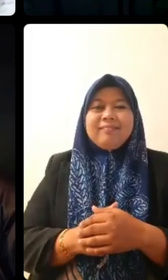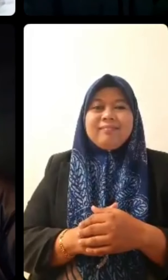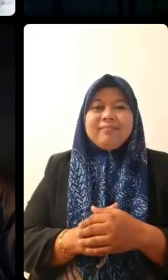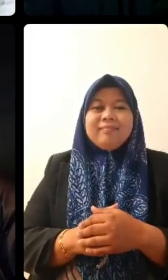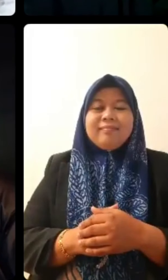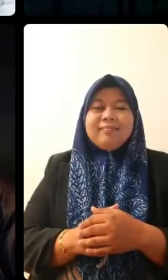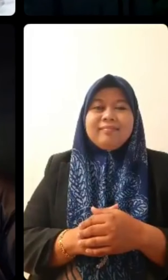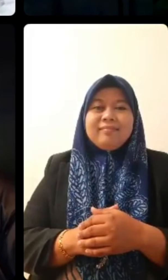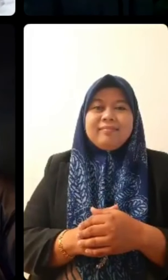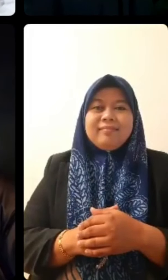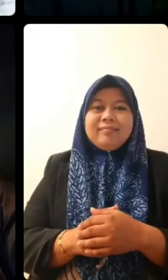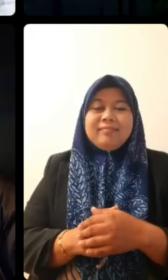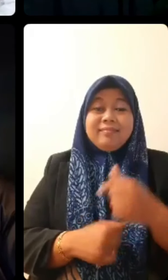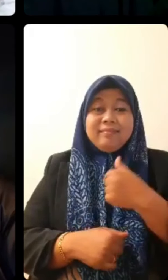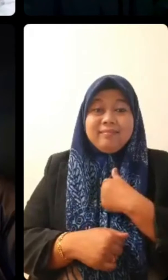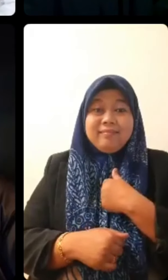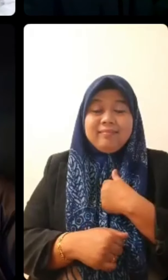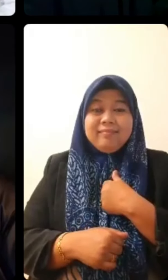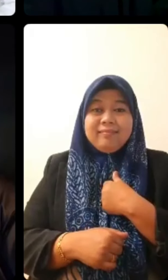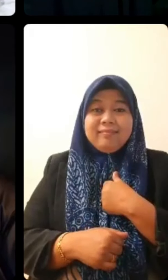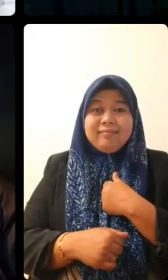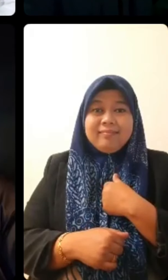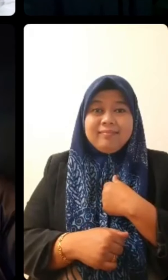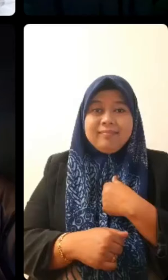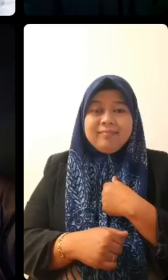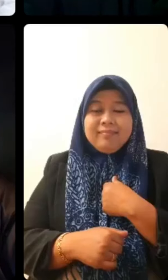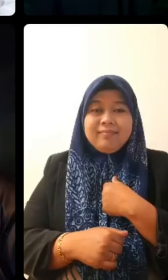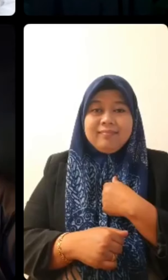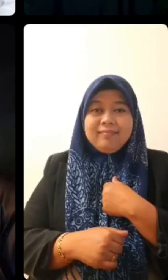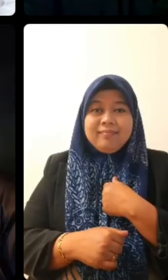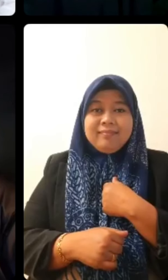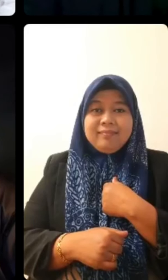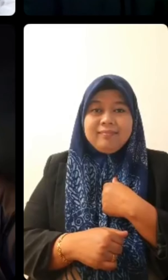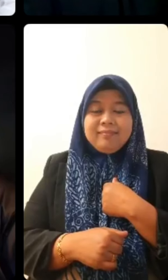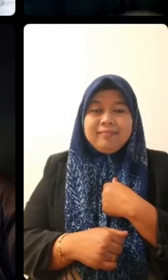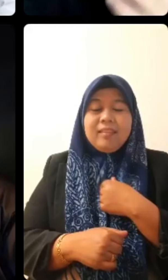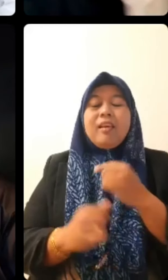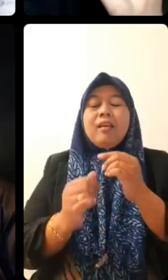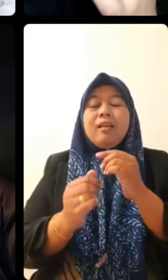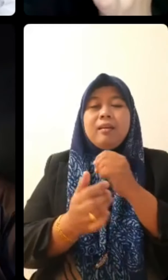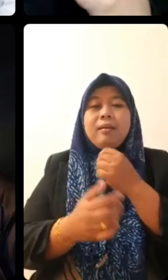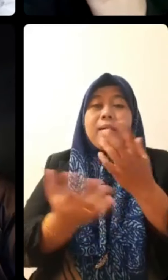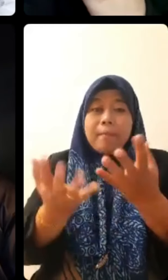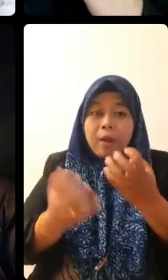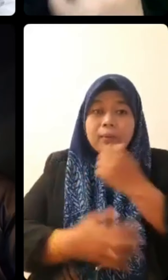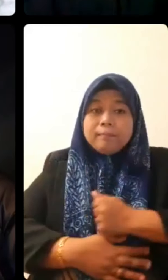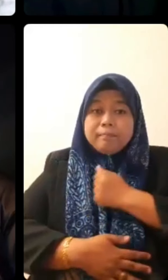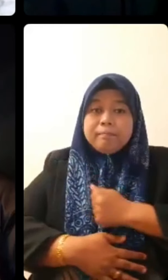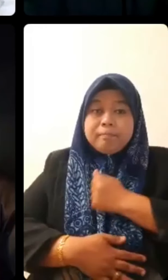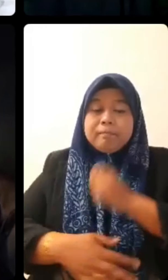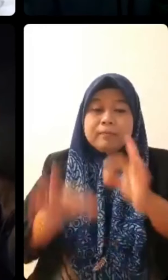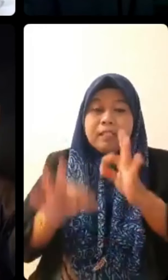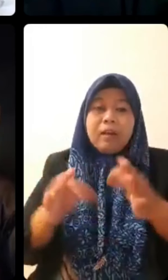Saya selaku host untuk program ini mohon maaf dari saya sekiranya ada terkasar